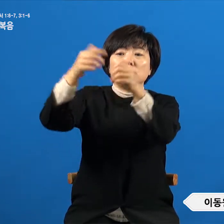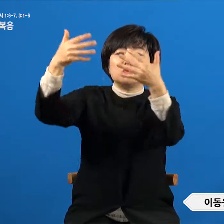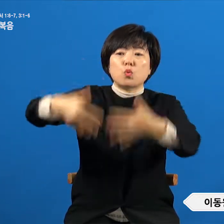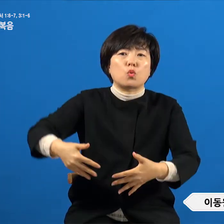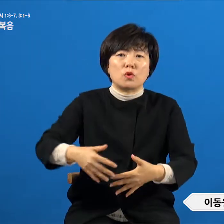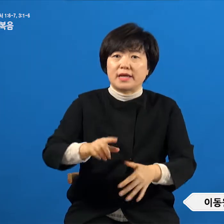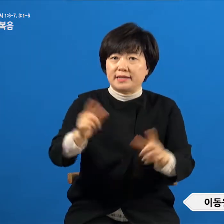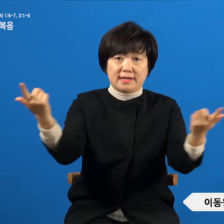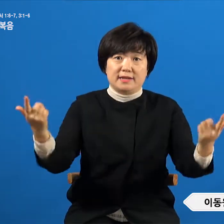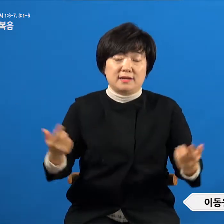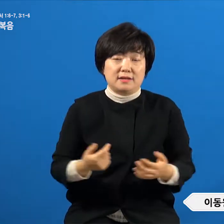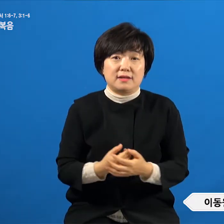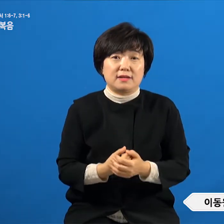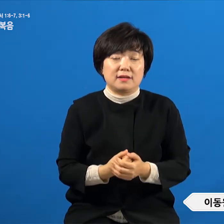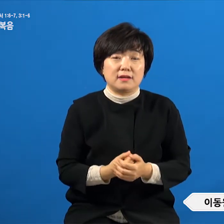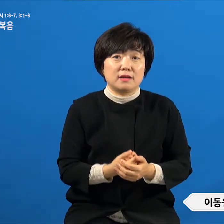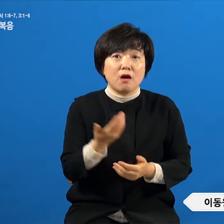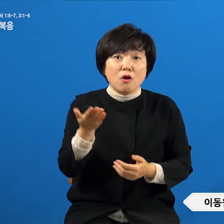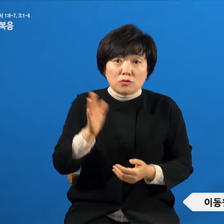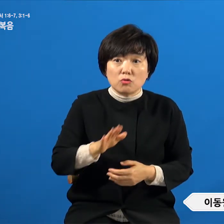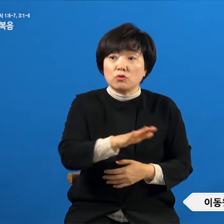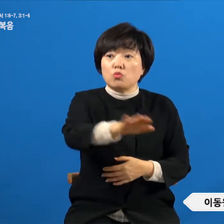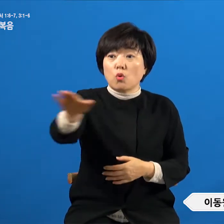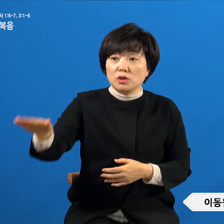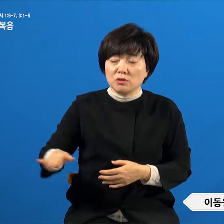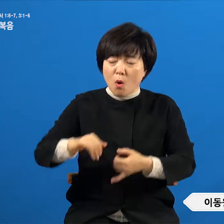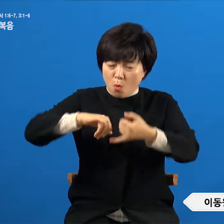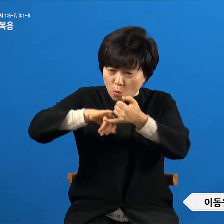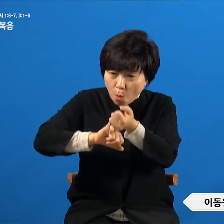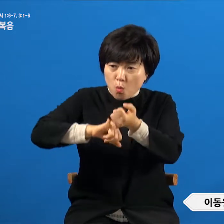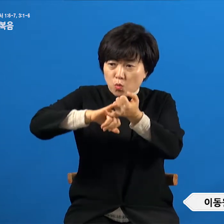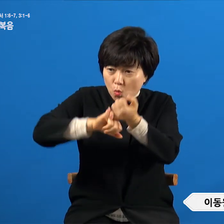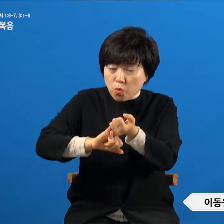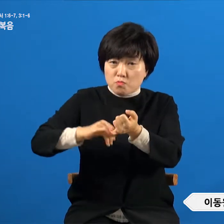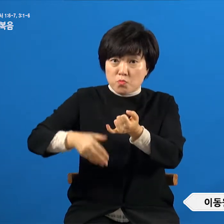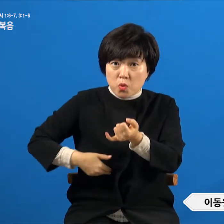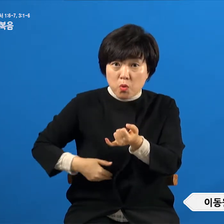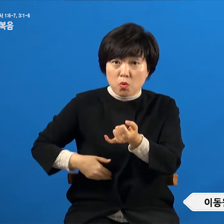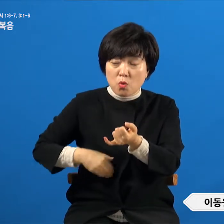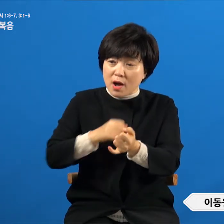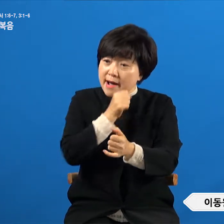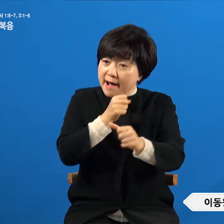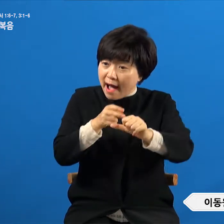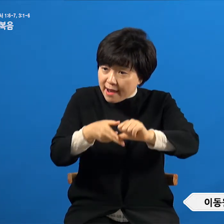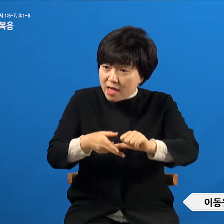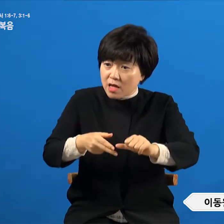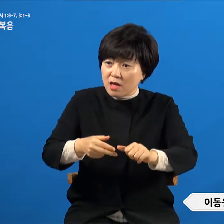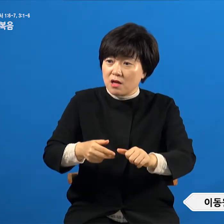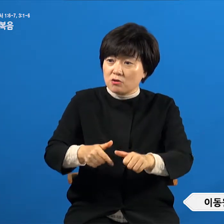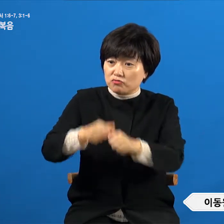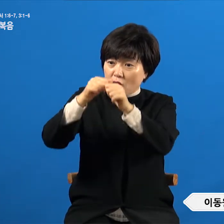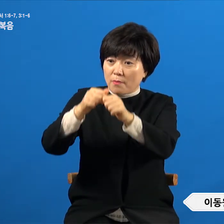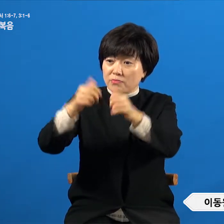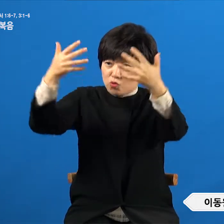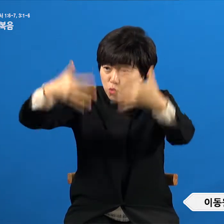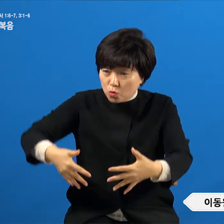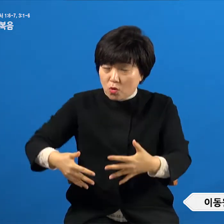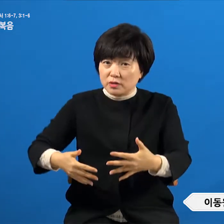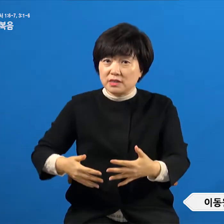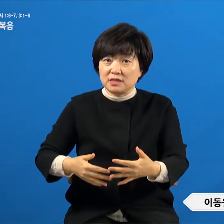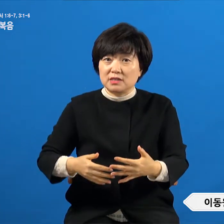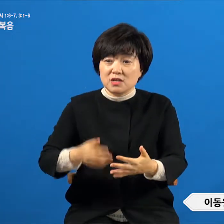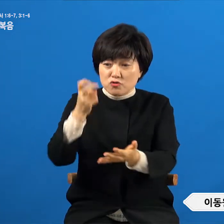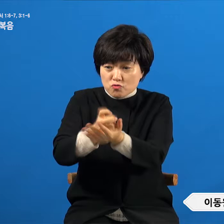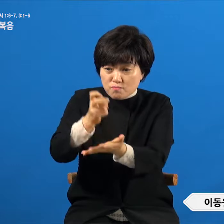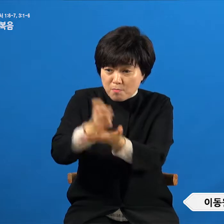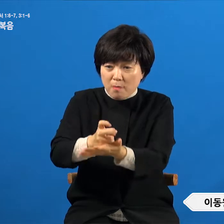없었기 때문이다. 그런데 너희들은 그것을 통해서 다시 마치 구원의 조건이 율법의 어떤